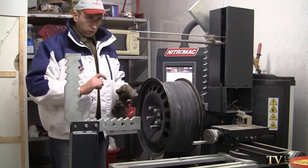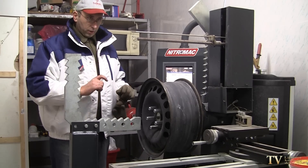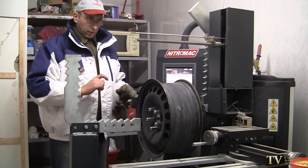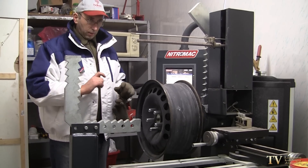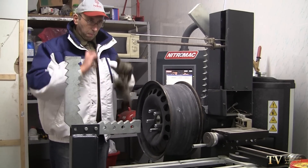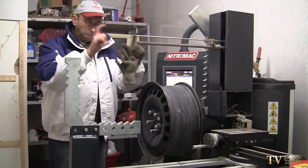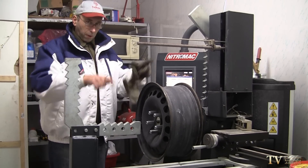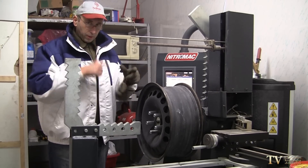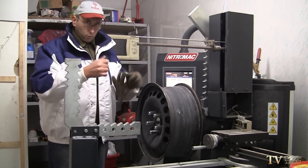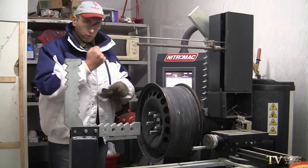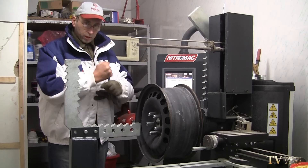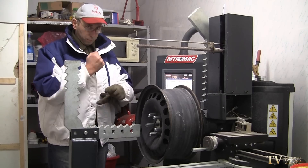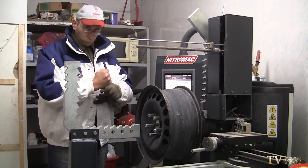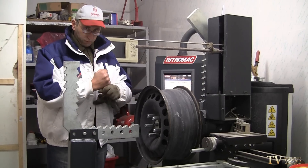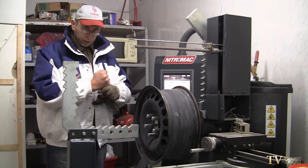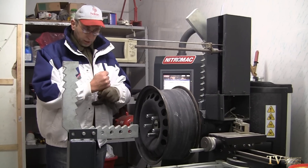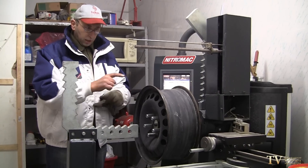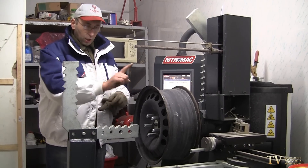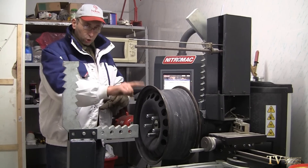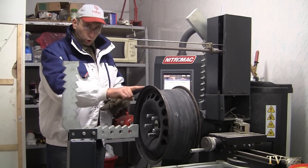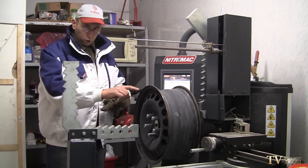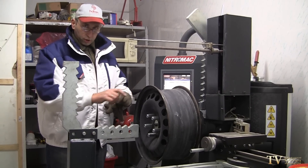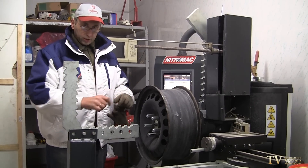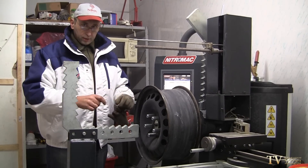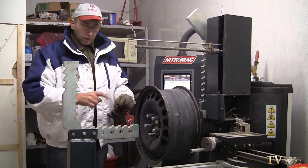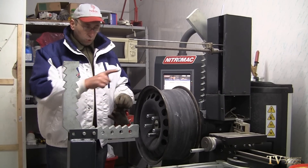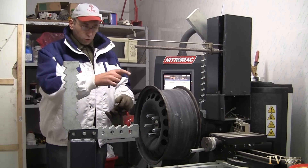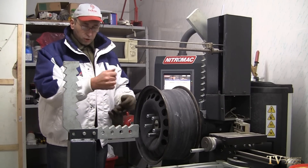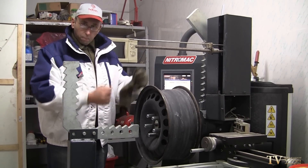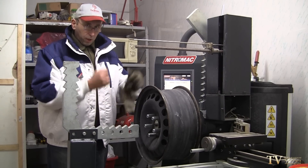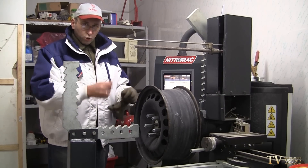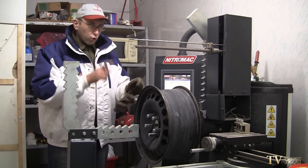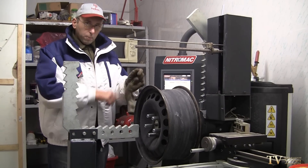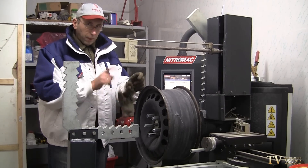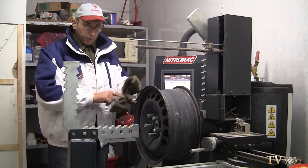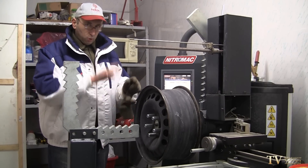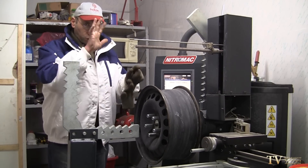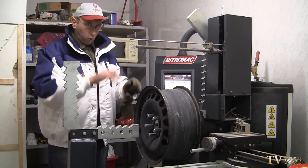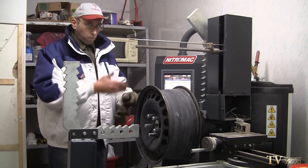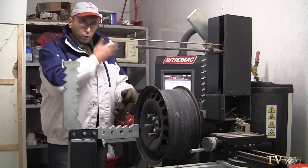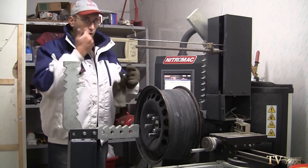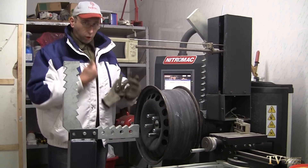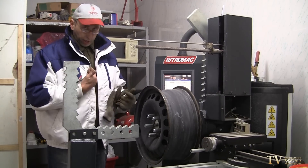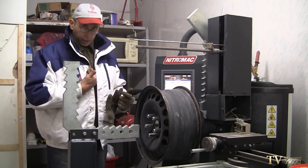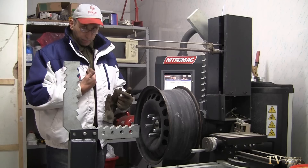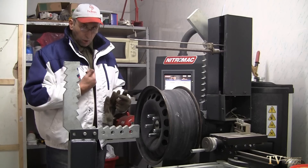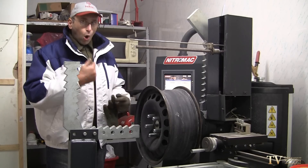kitose dangų dirbtuvėse tokios mašinos paprastos kompiuterio nėra. O